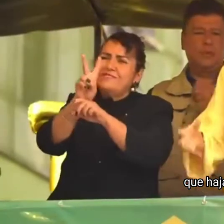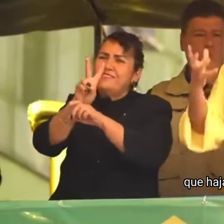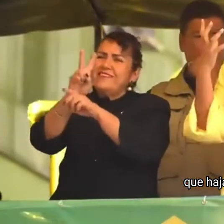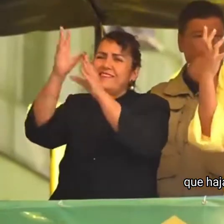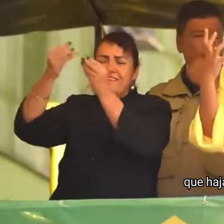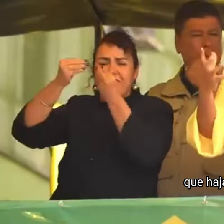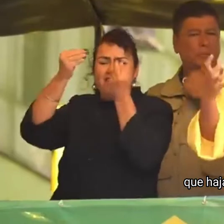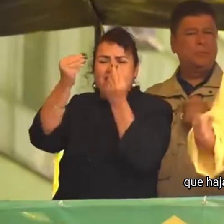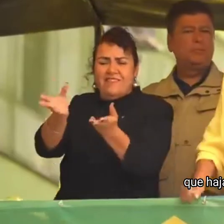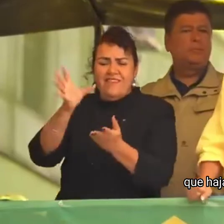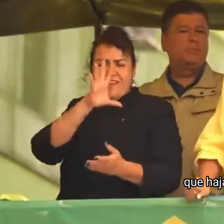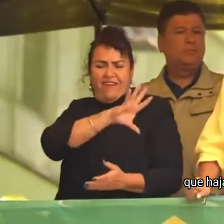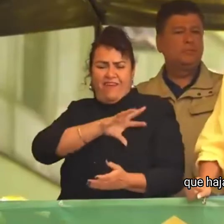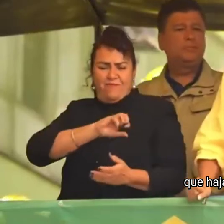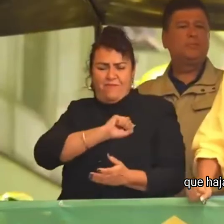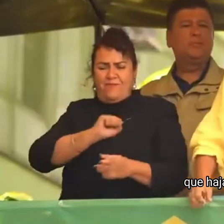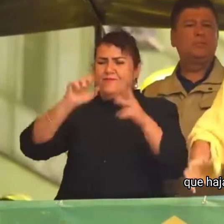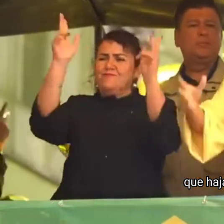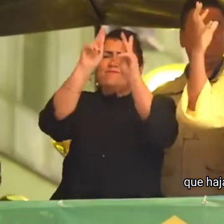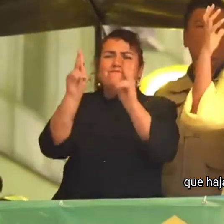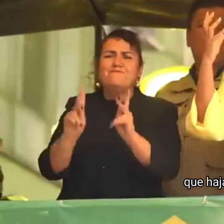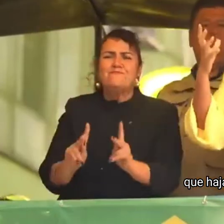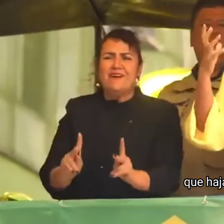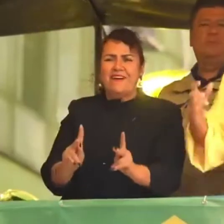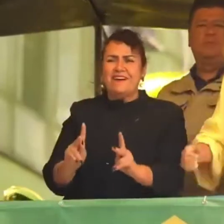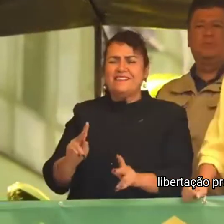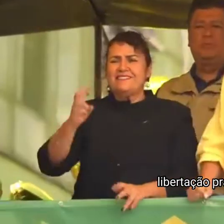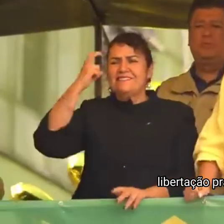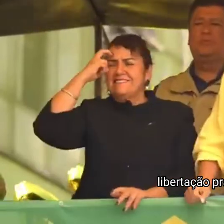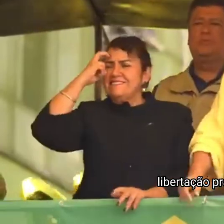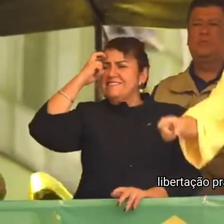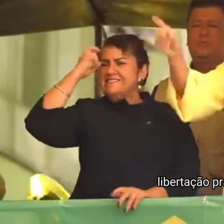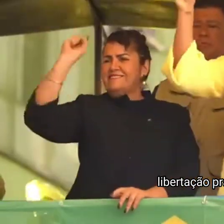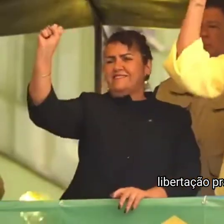que haja paz, que haja sabedoria,